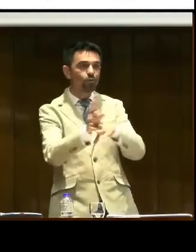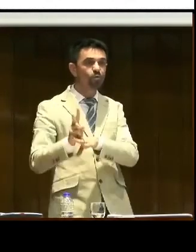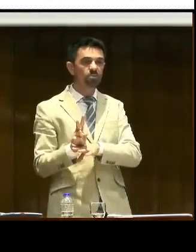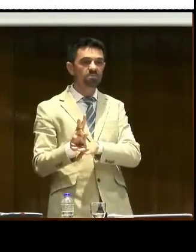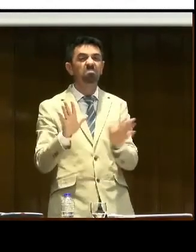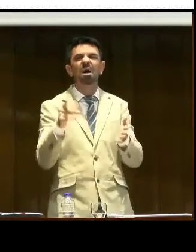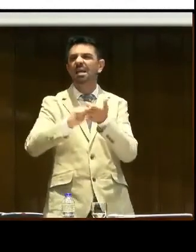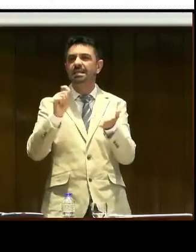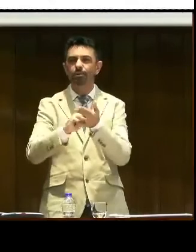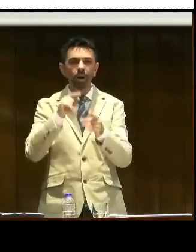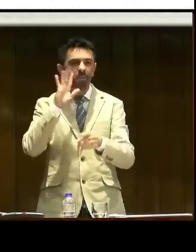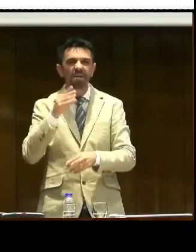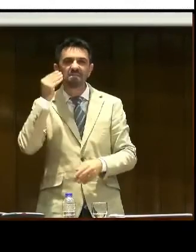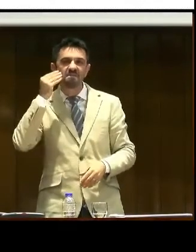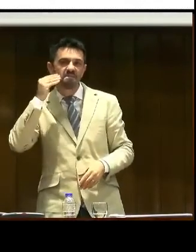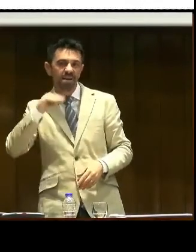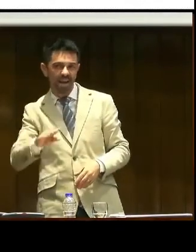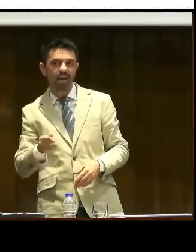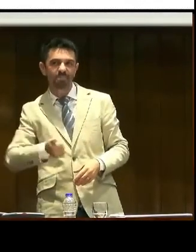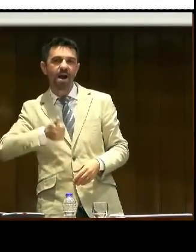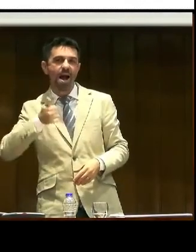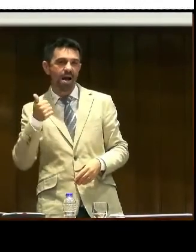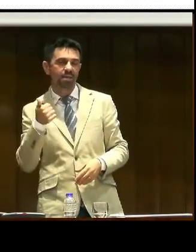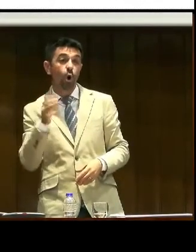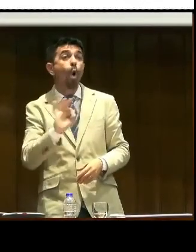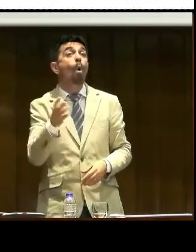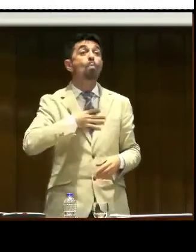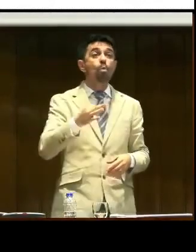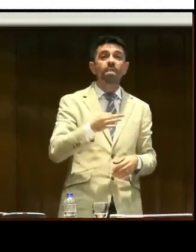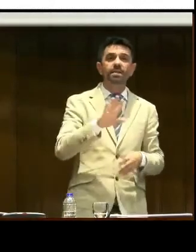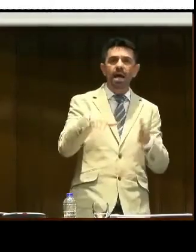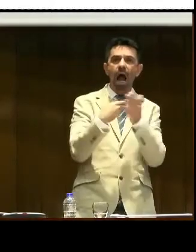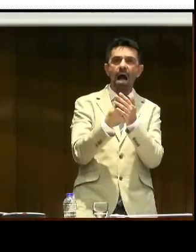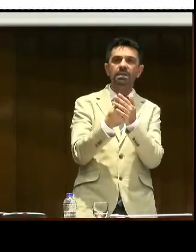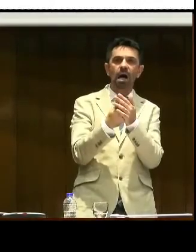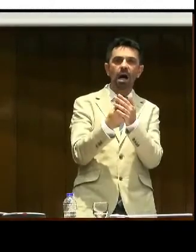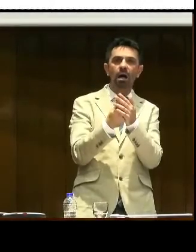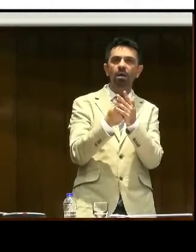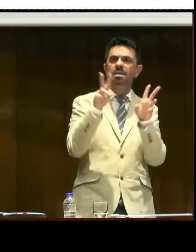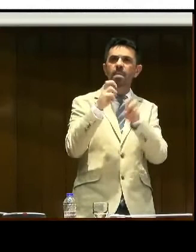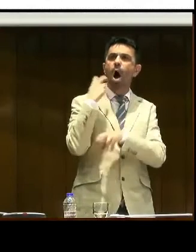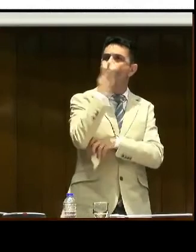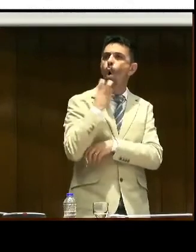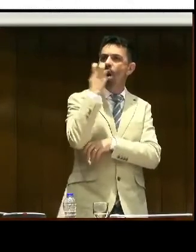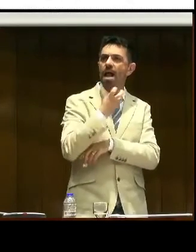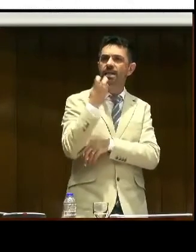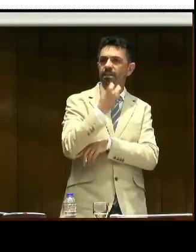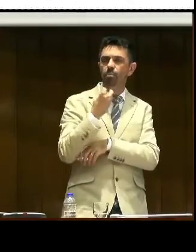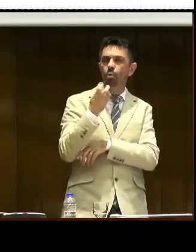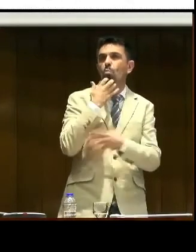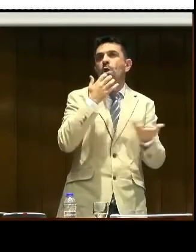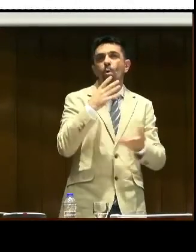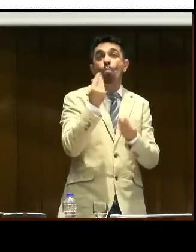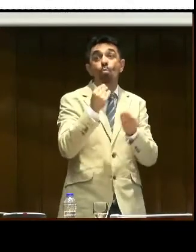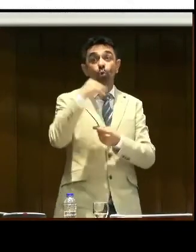fría. Tal vez el oralismo dominante, presente como es natural en